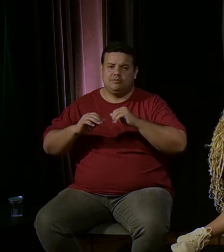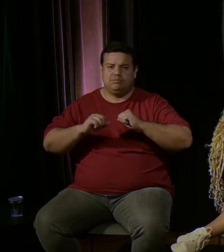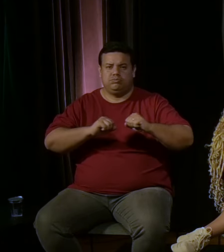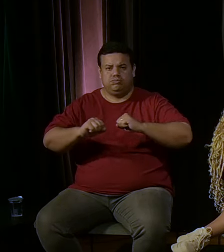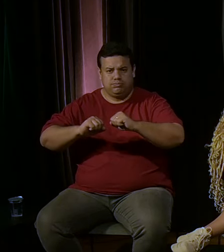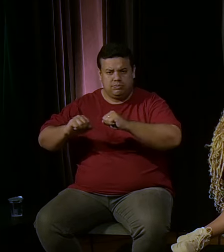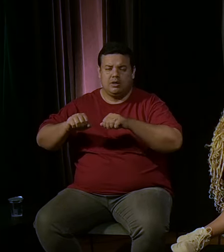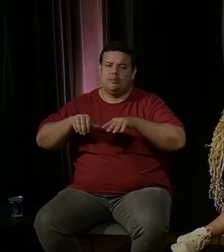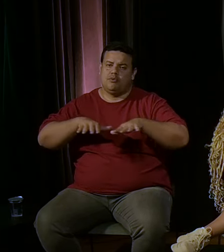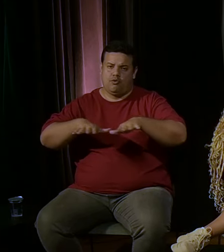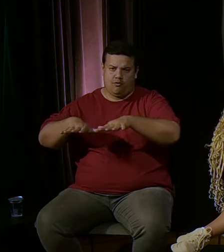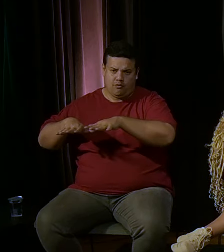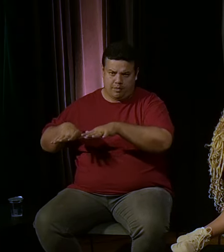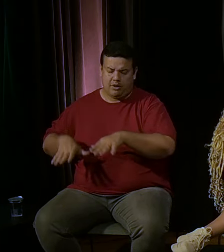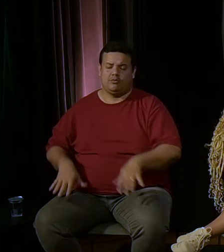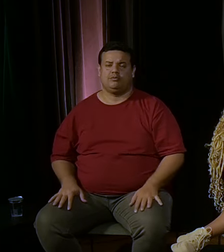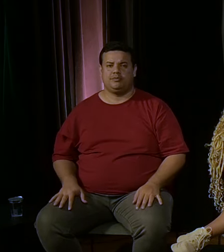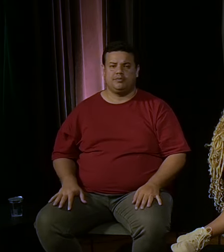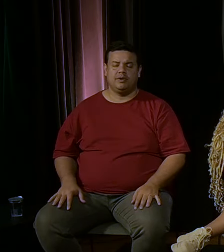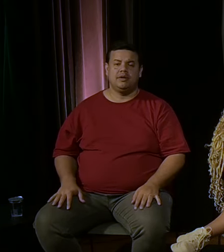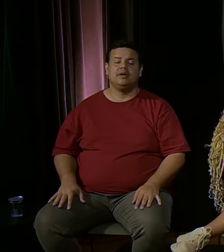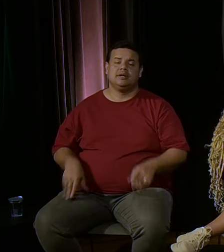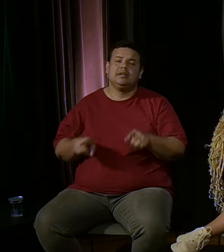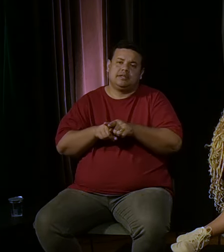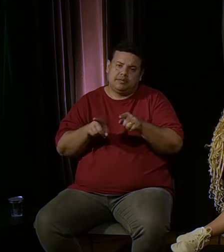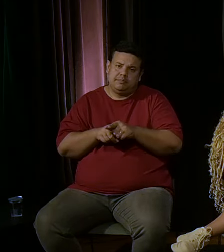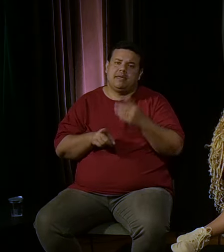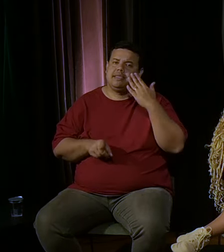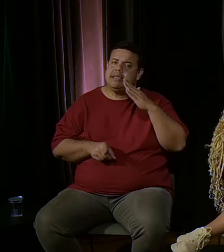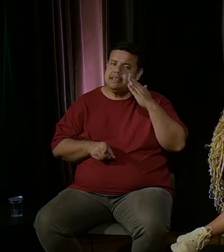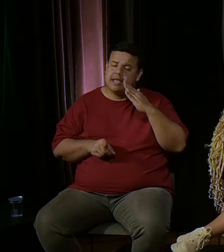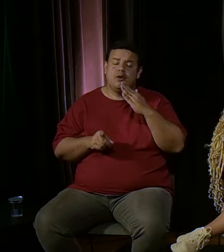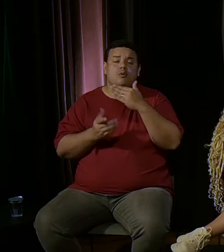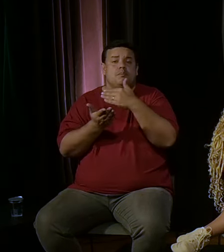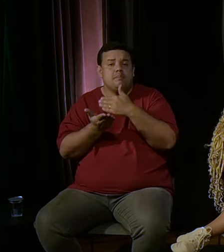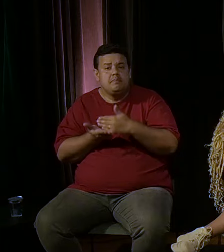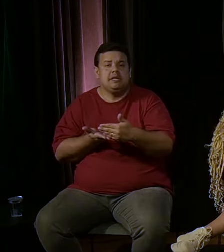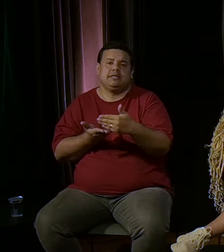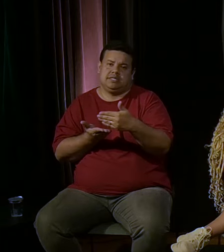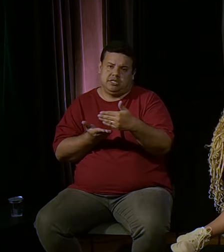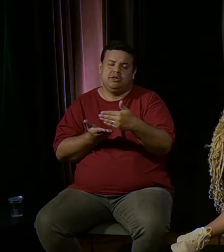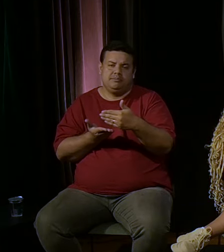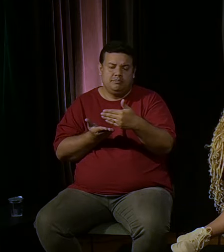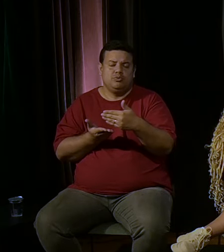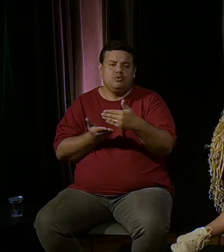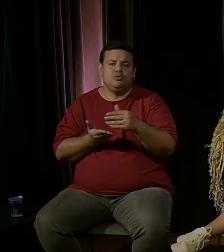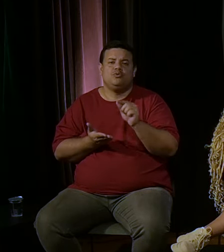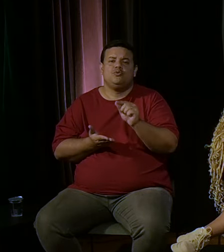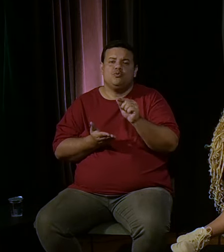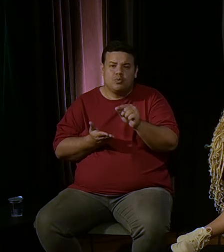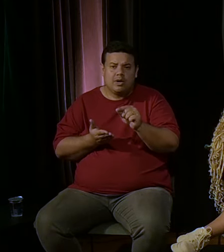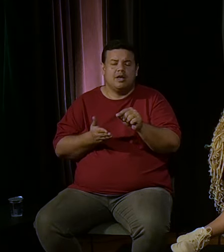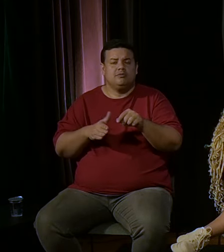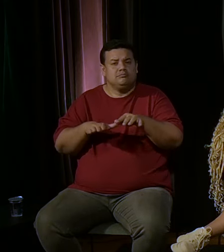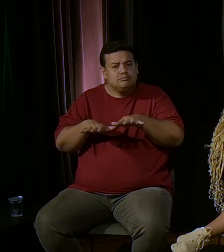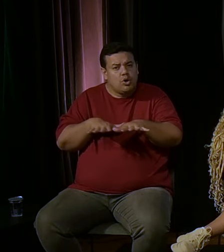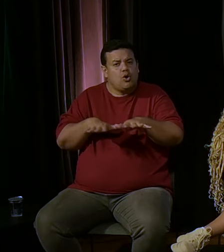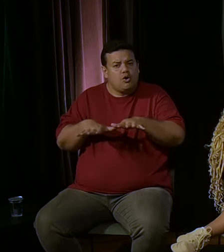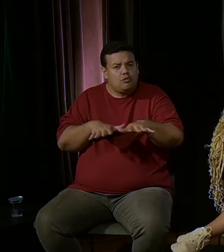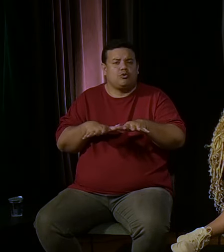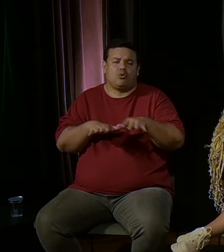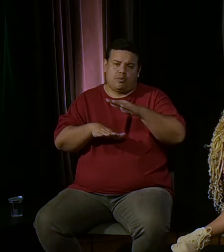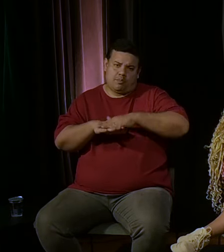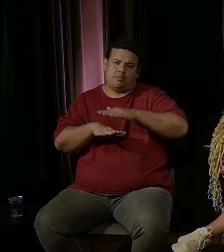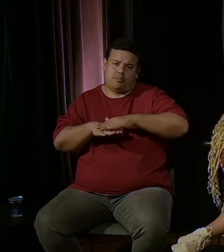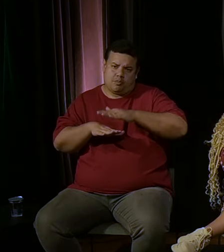não deixando de lado e entendendo como princípio essas moveduras a partir dessa instância